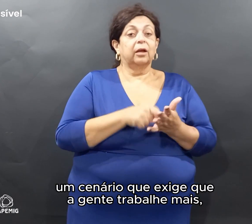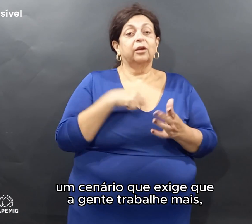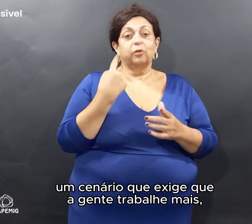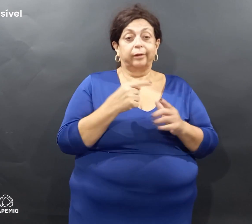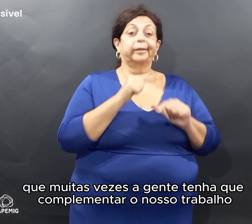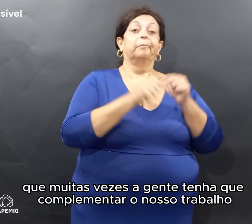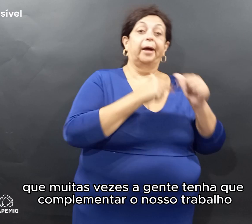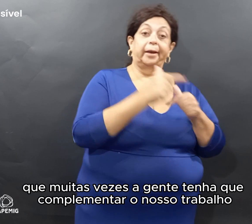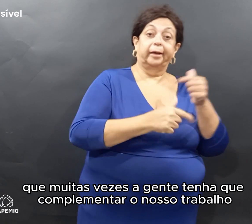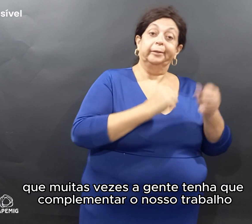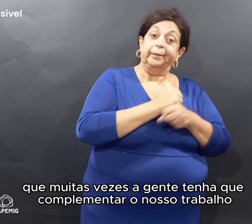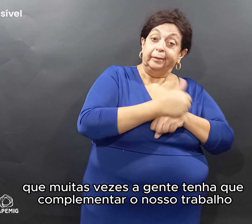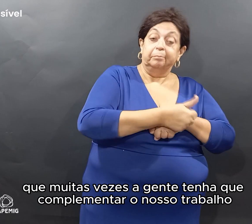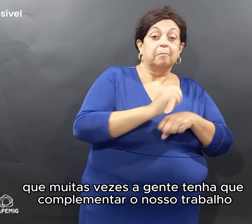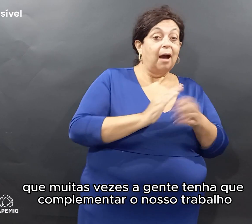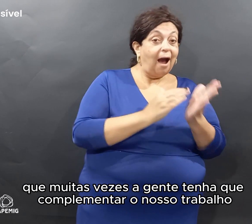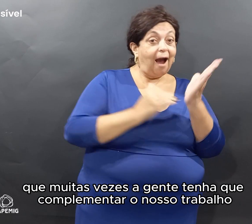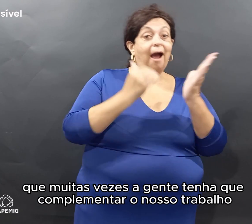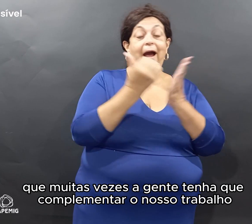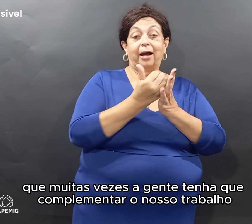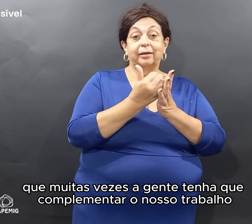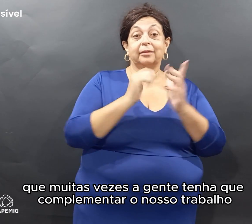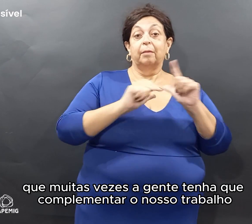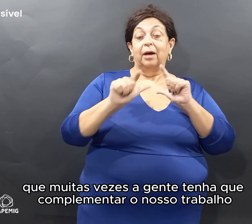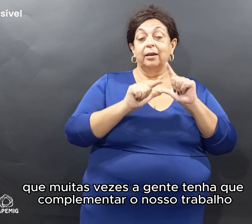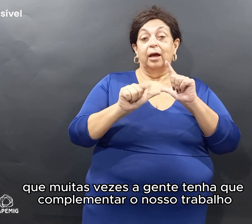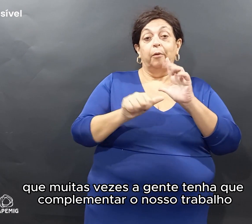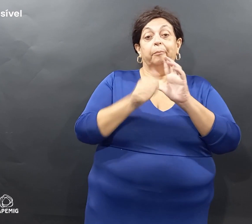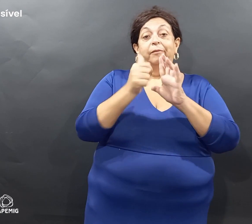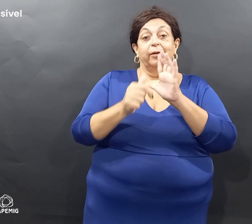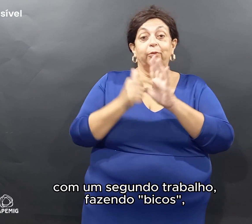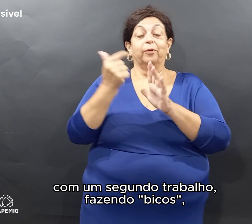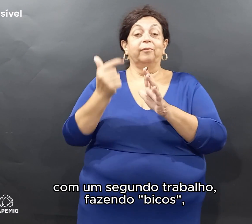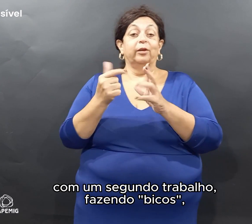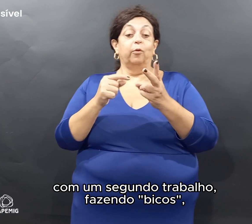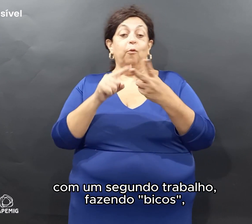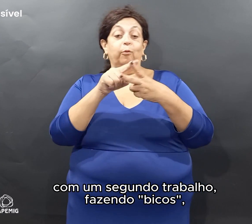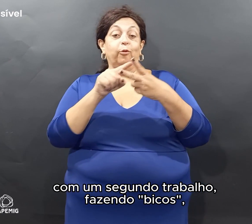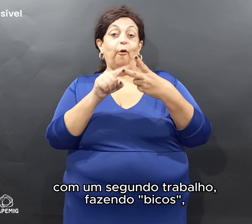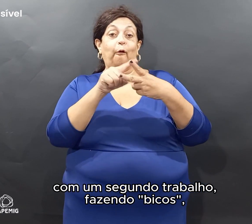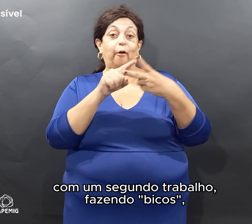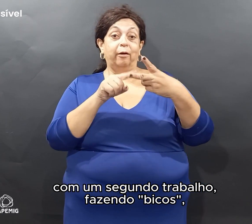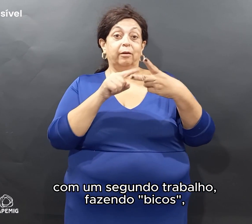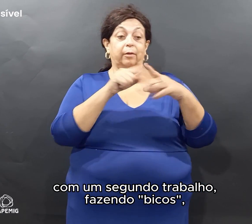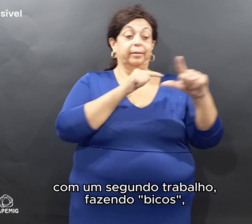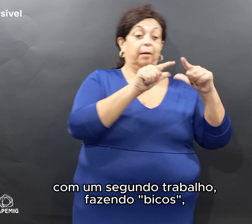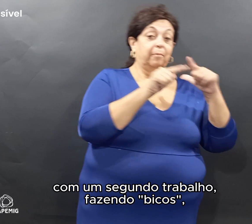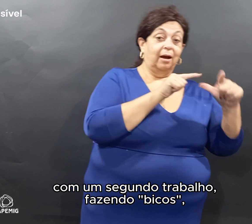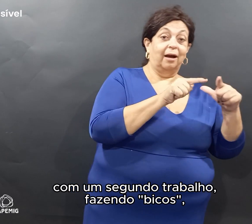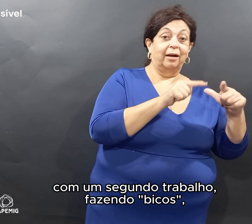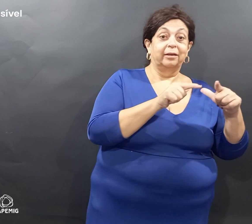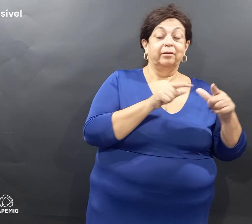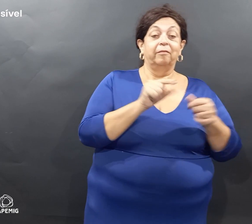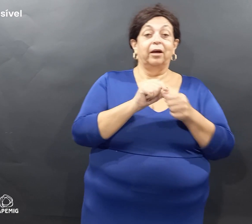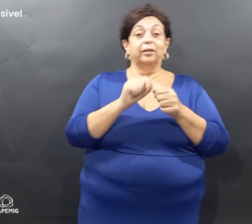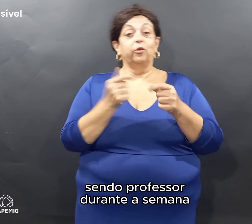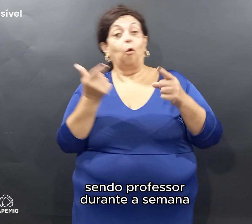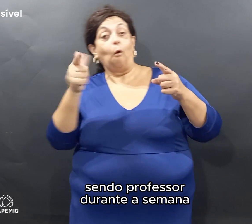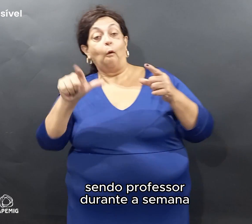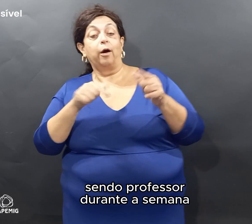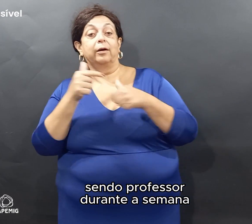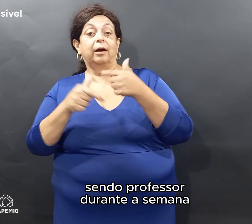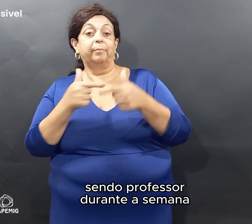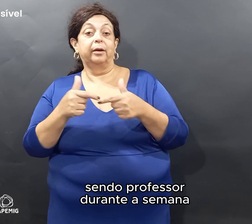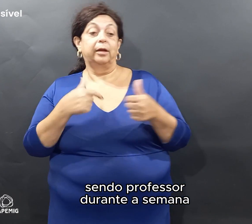trabalhe mais, que muitas vezes a gente tenha que complementar o nosso trabalho com um segundo trabalho, fazendo bicos,